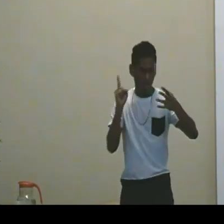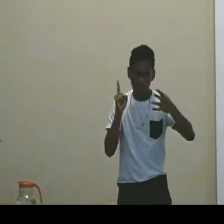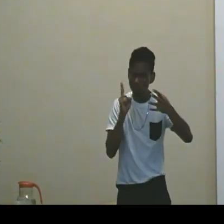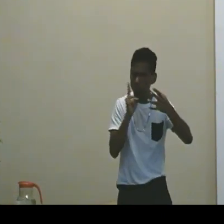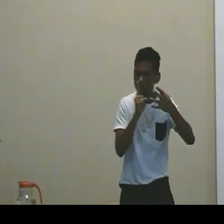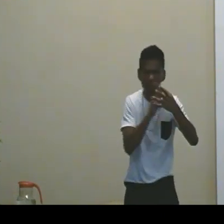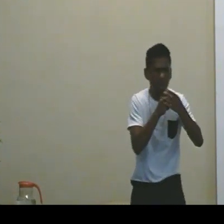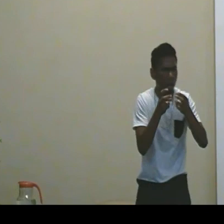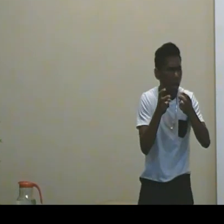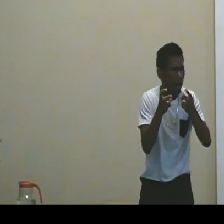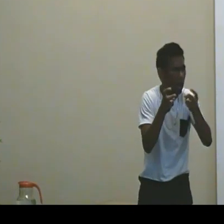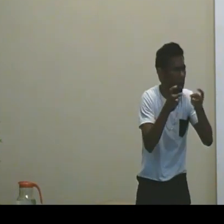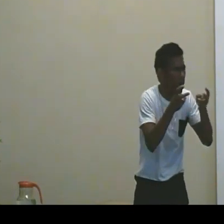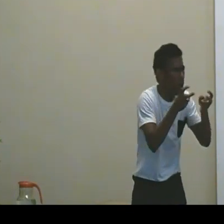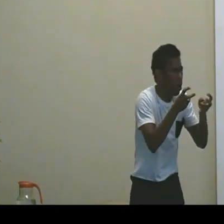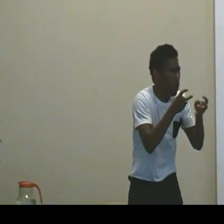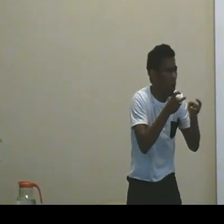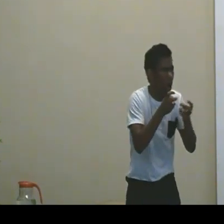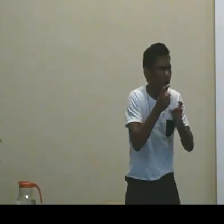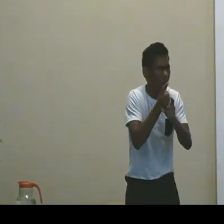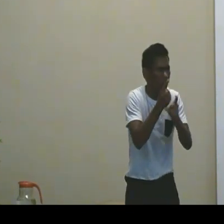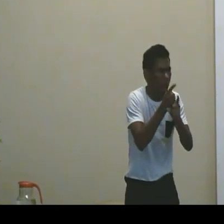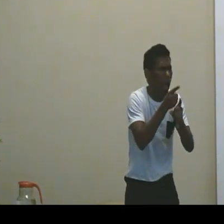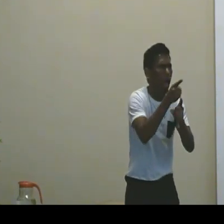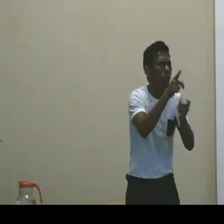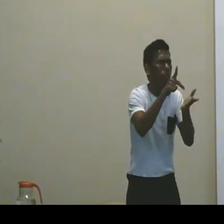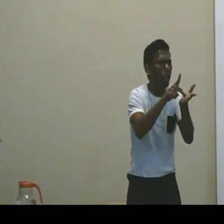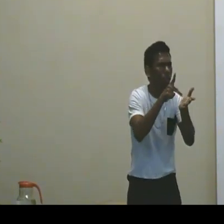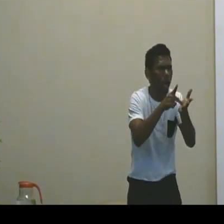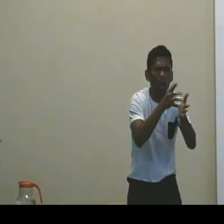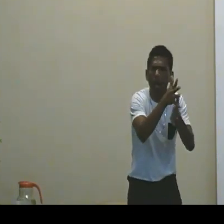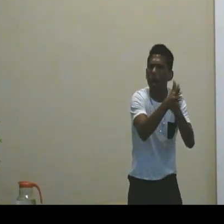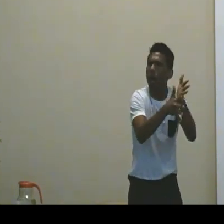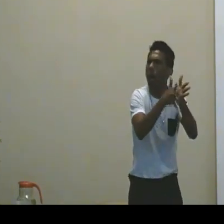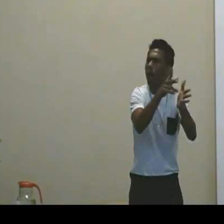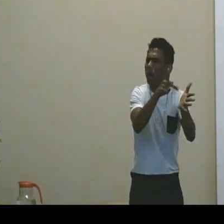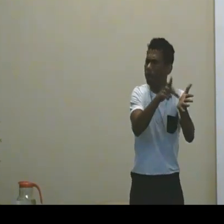comunidade surda e começou a perceber que eles realmente